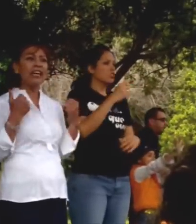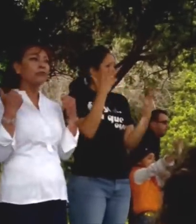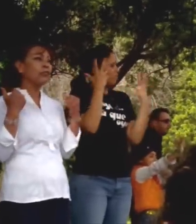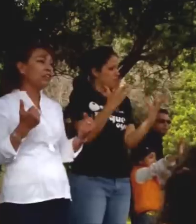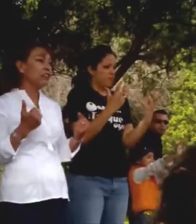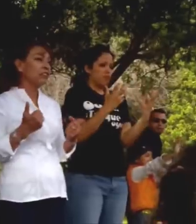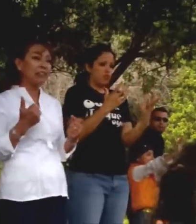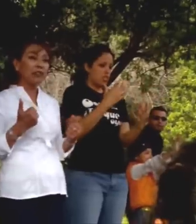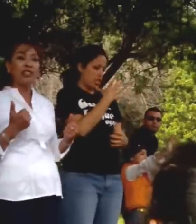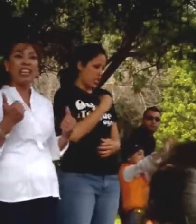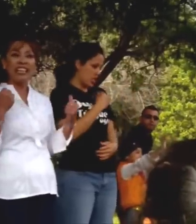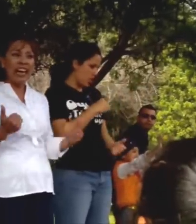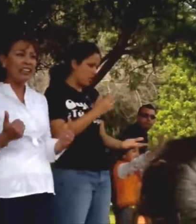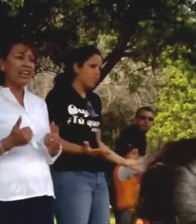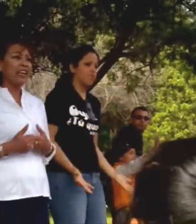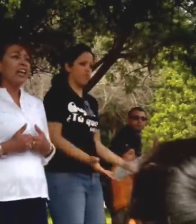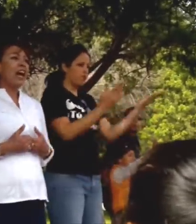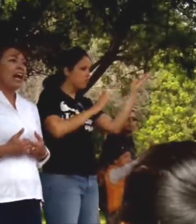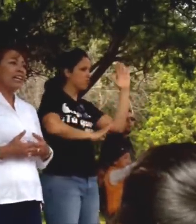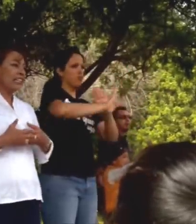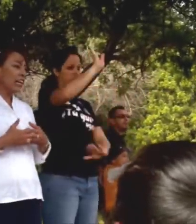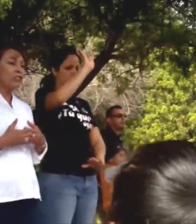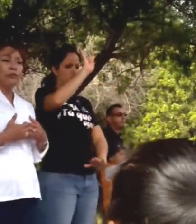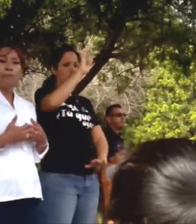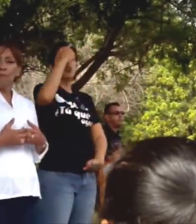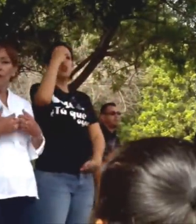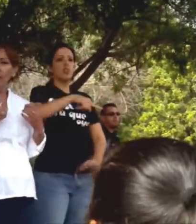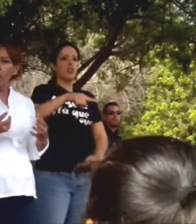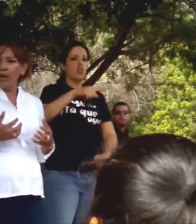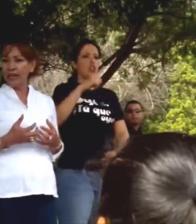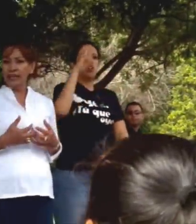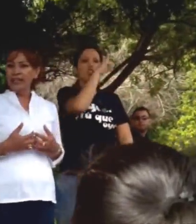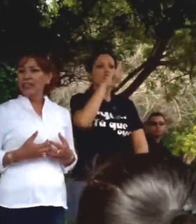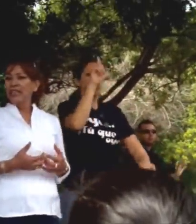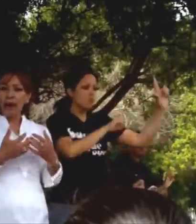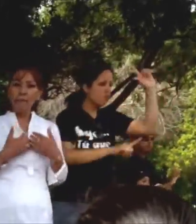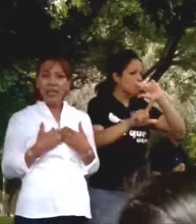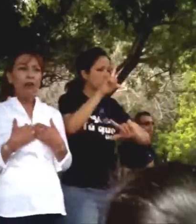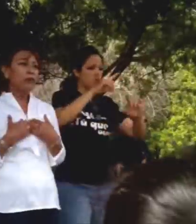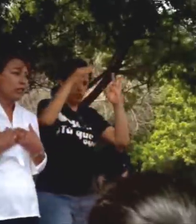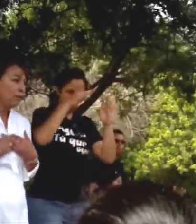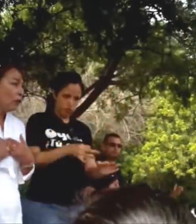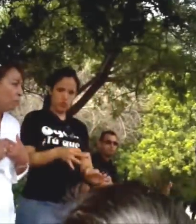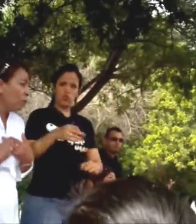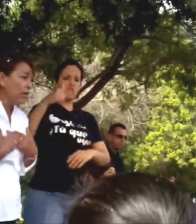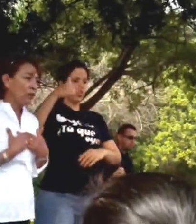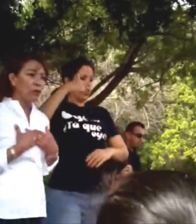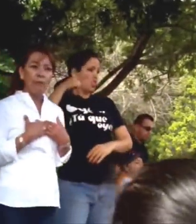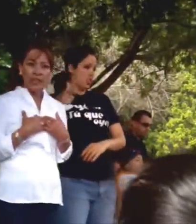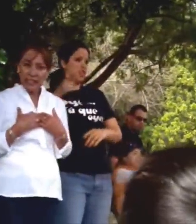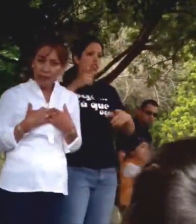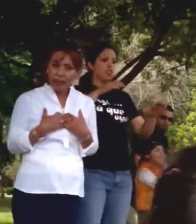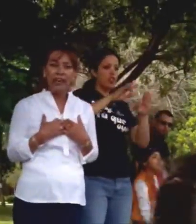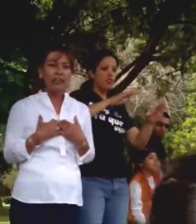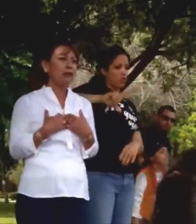de sacar a sus hijos adelante, a que tengan su propio lenguaje. Y a mí, como servidor público,